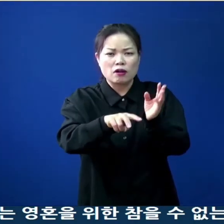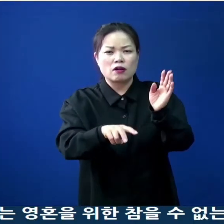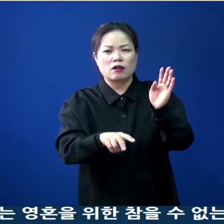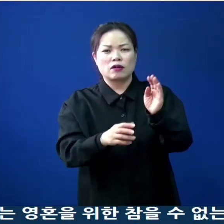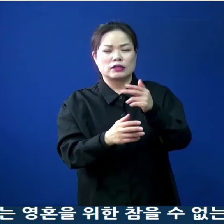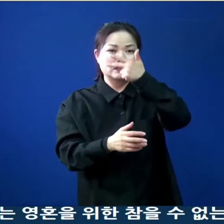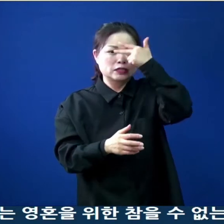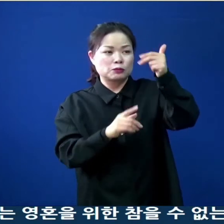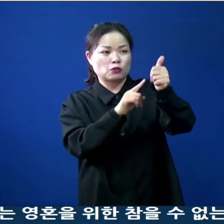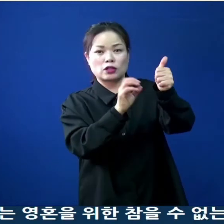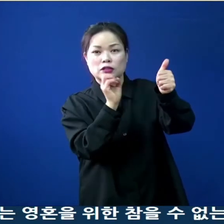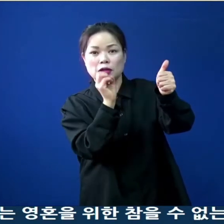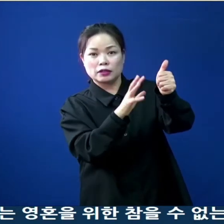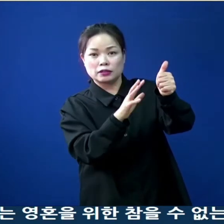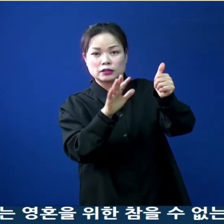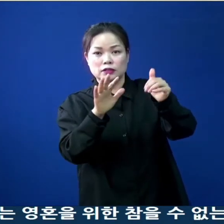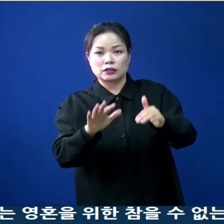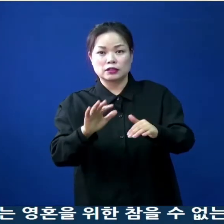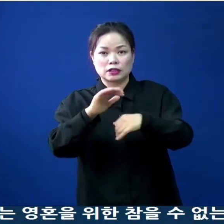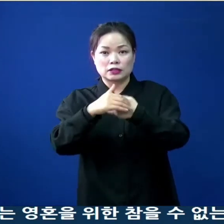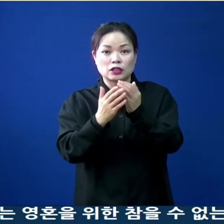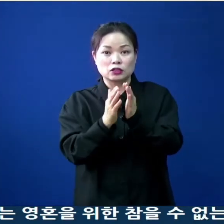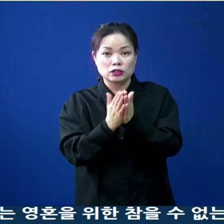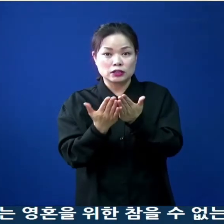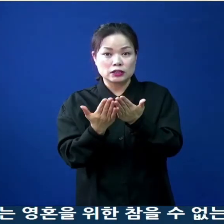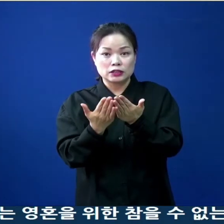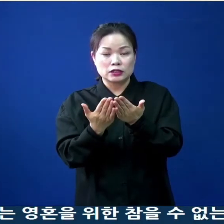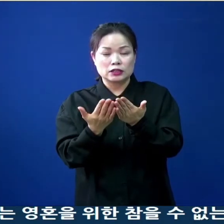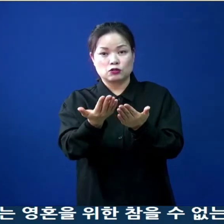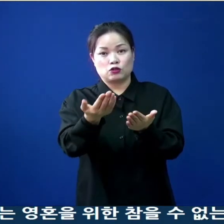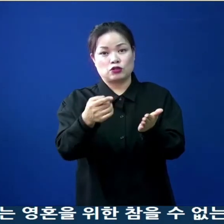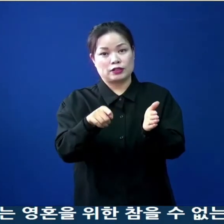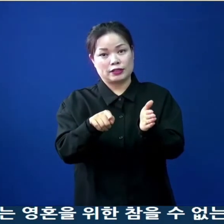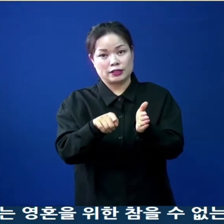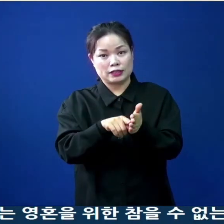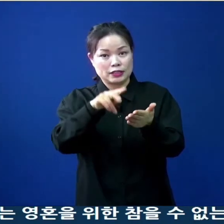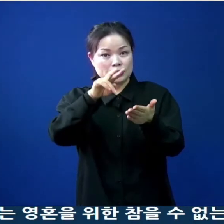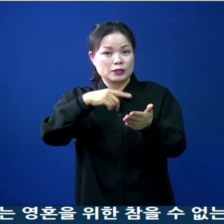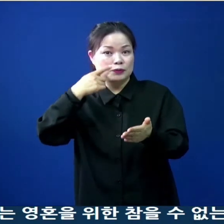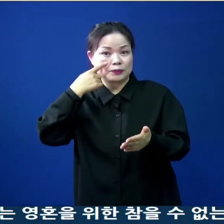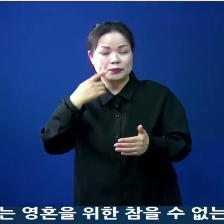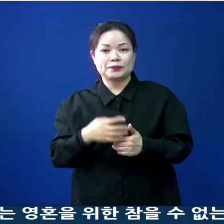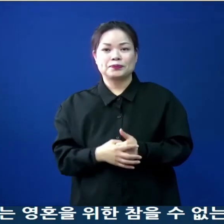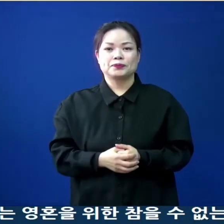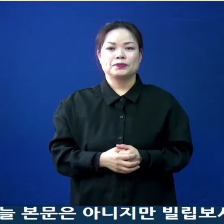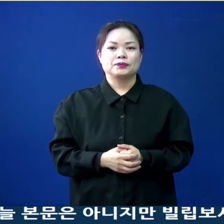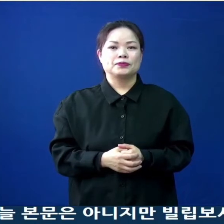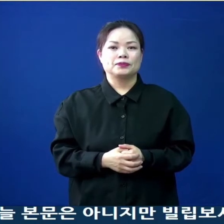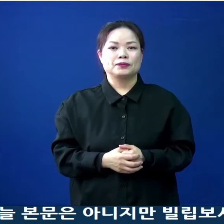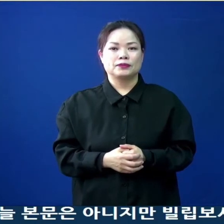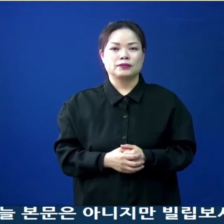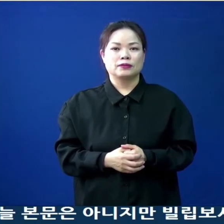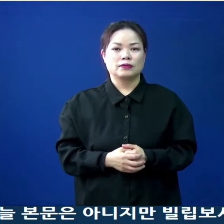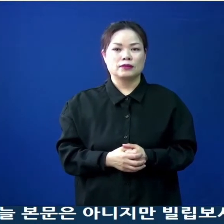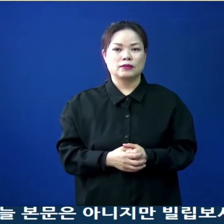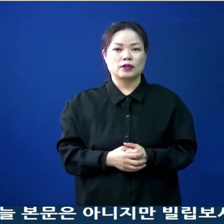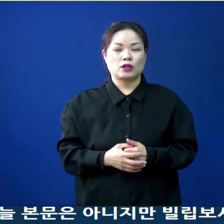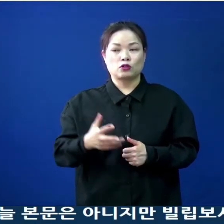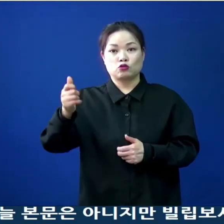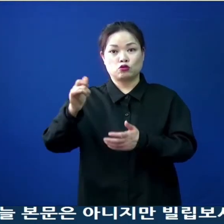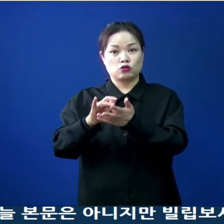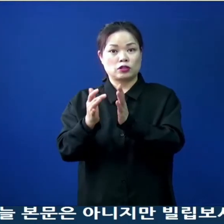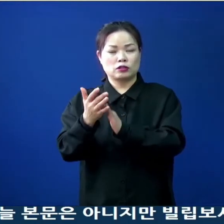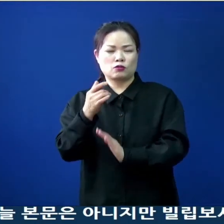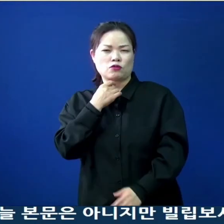말이 있습니다. 제가 현대인의 성경으로 여러분의 이해를 위해서 한번 읽어보도록 하겠습니다. 주